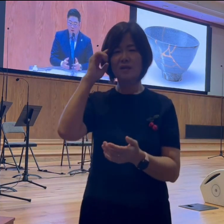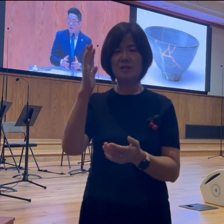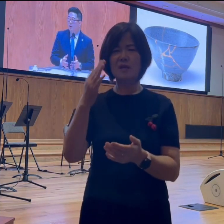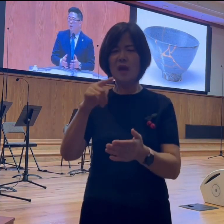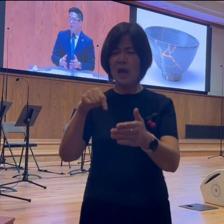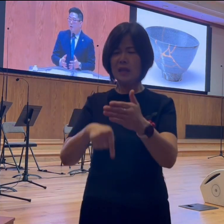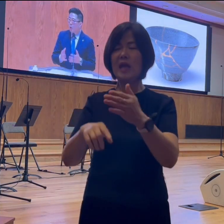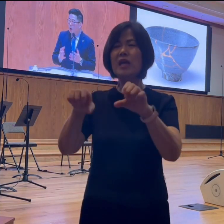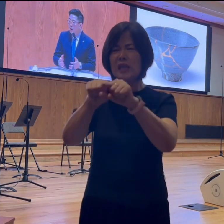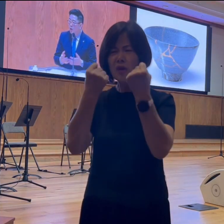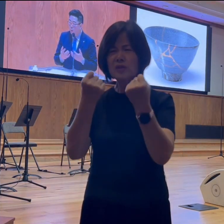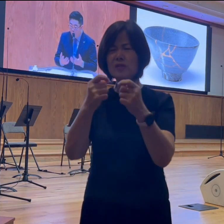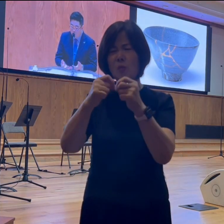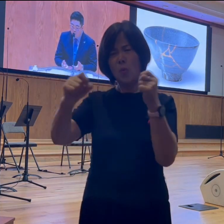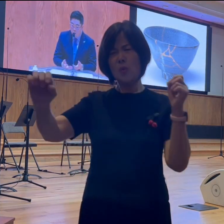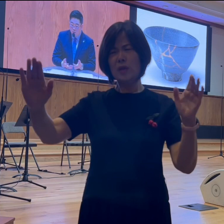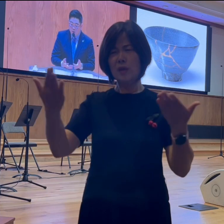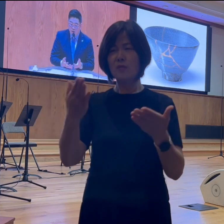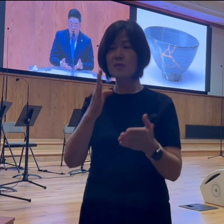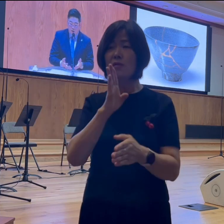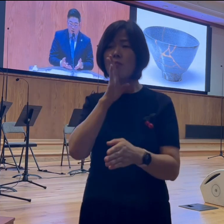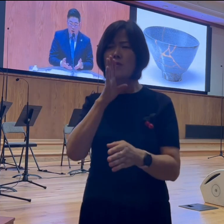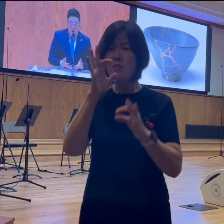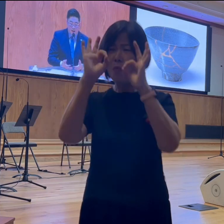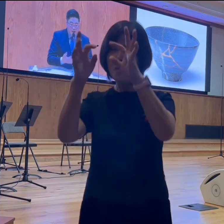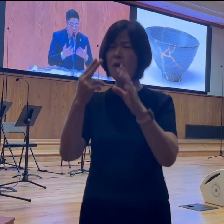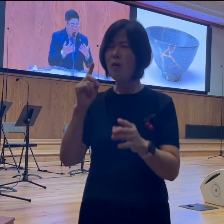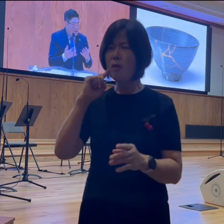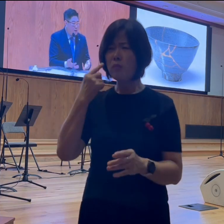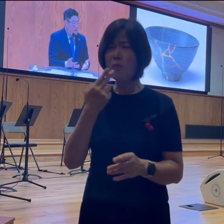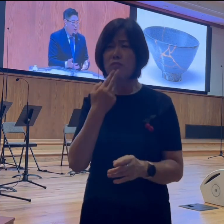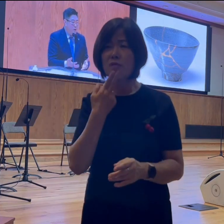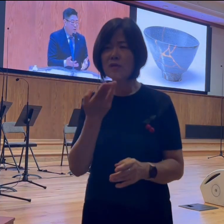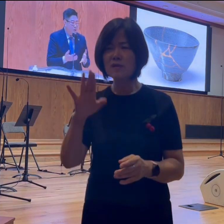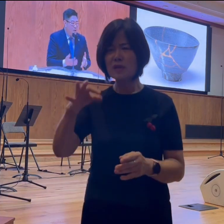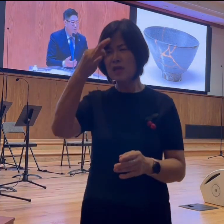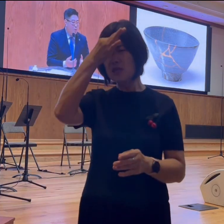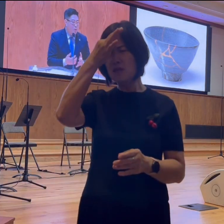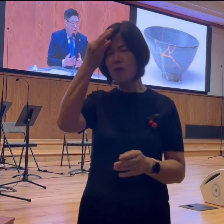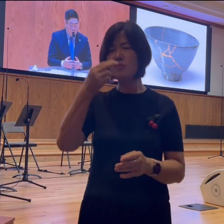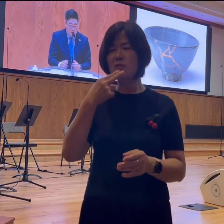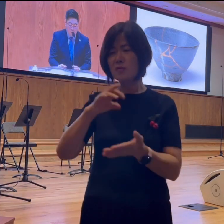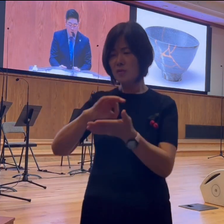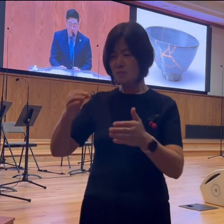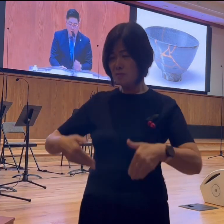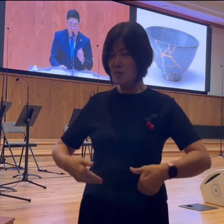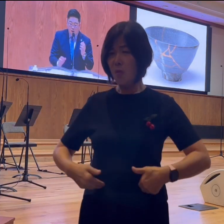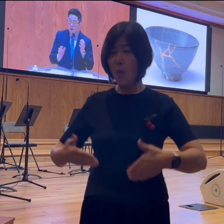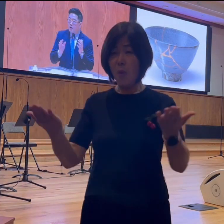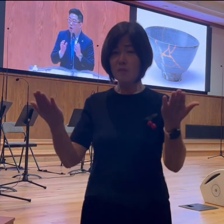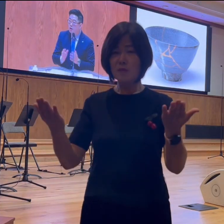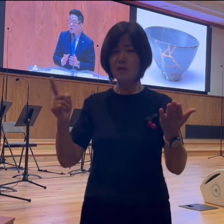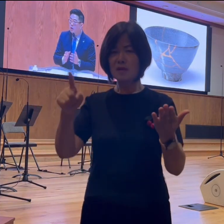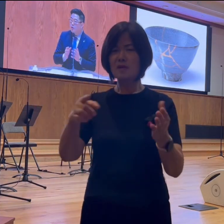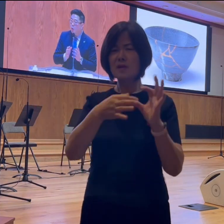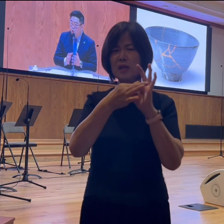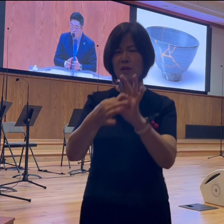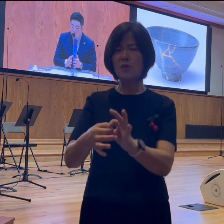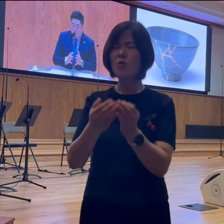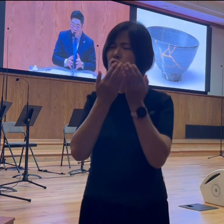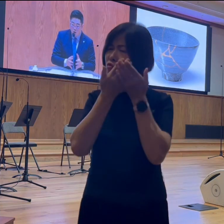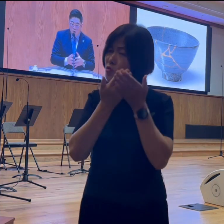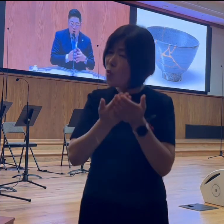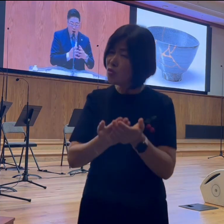깨어진, 또 오래되고 볼품없어진 것, 그 기능을 상실하여서 쓸모없게 된 것, 그것들을 여전히